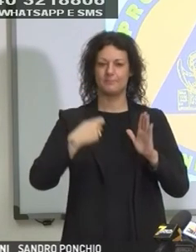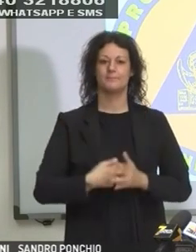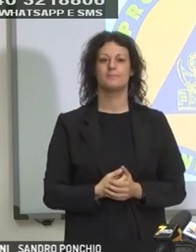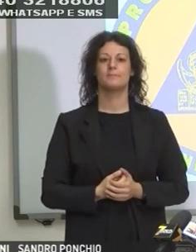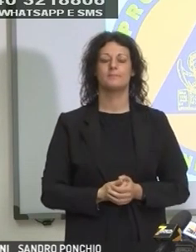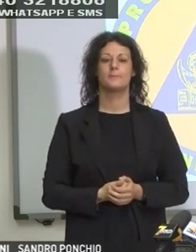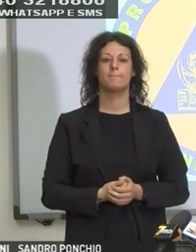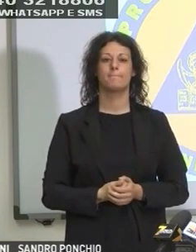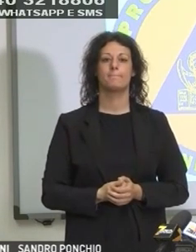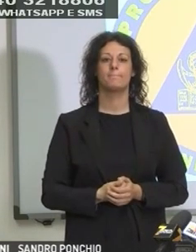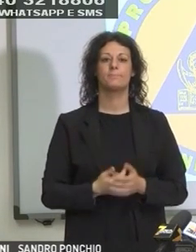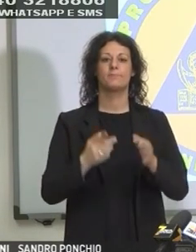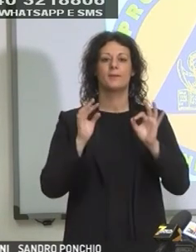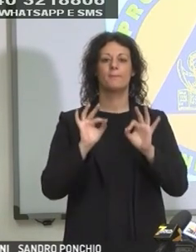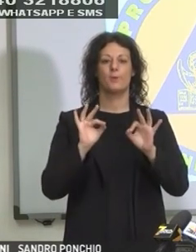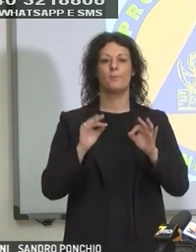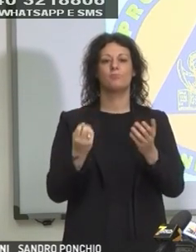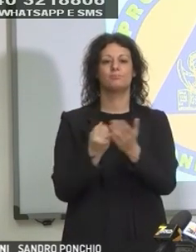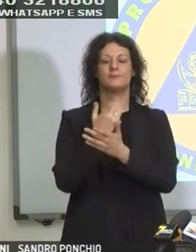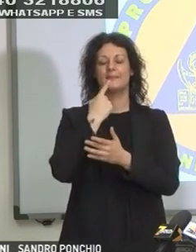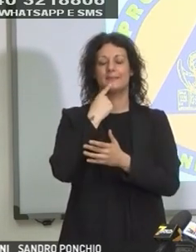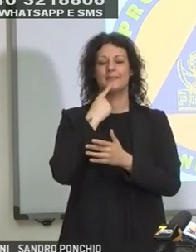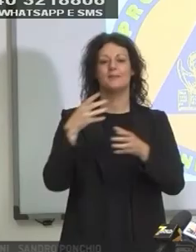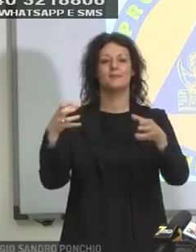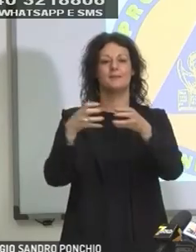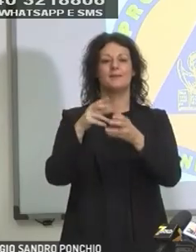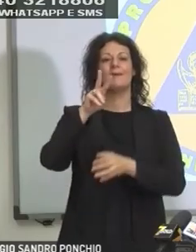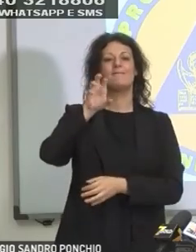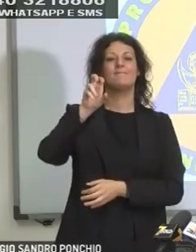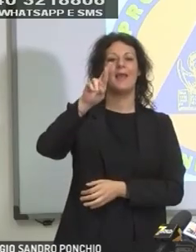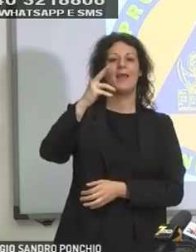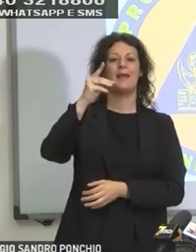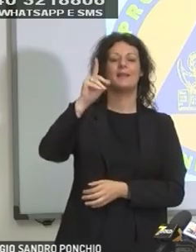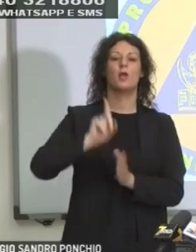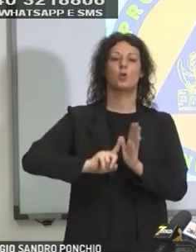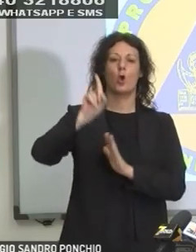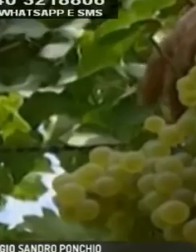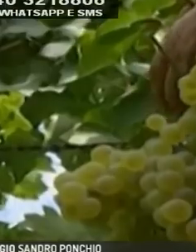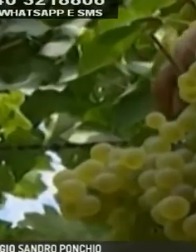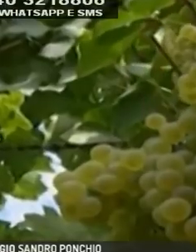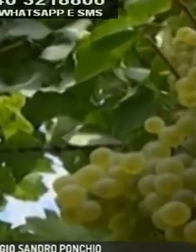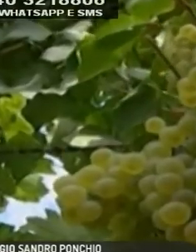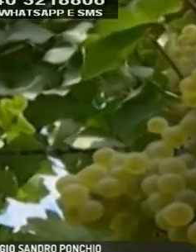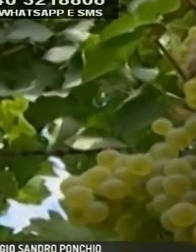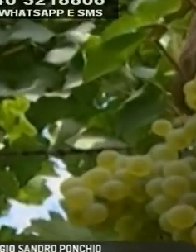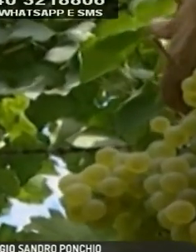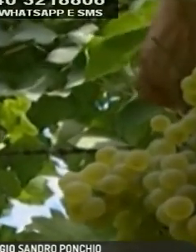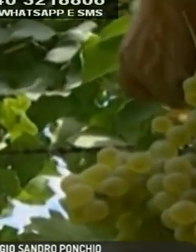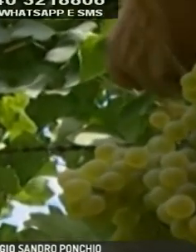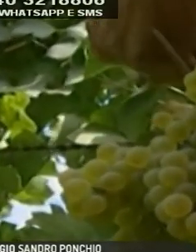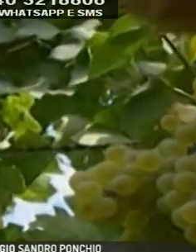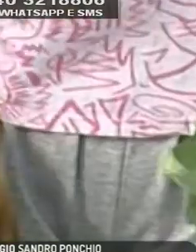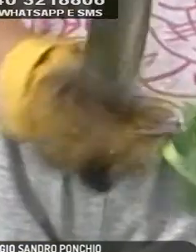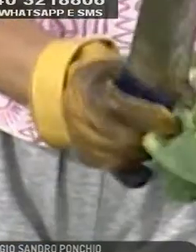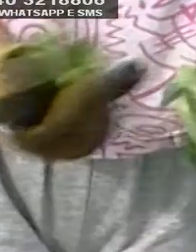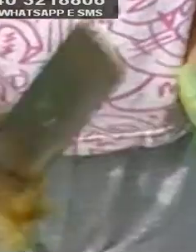Pan durante il punto stampa del presidente Zaia. Si tratta di un fondo di garanzia che metterà in corso 20 milioni di euro, fondi di